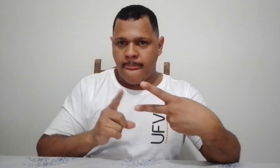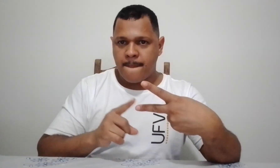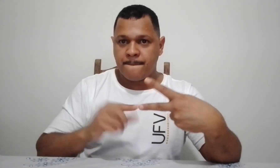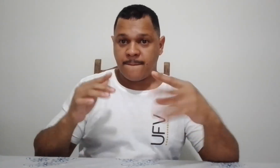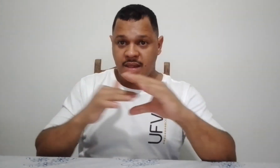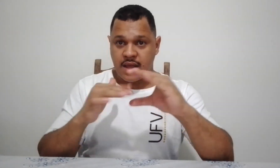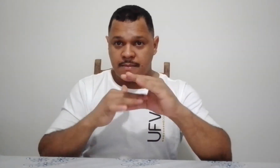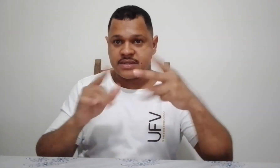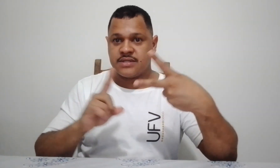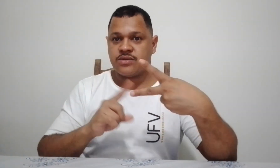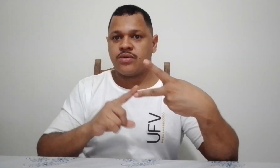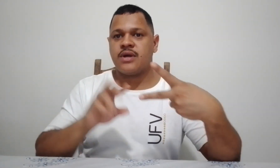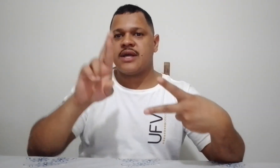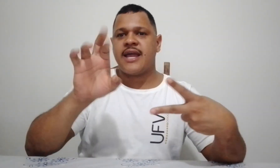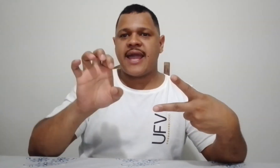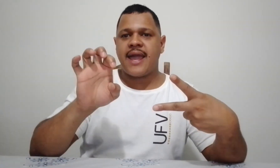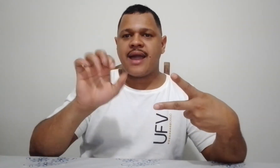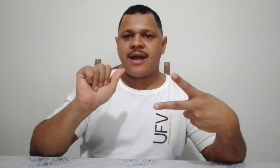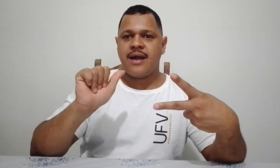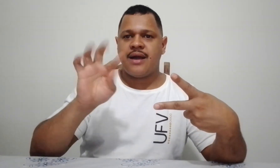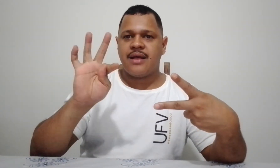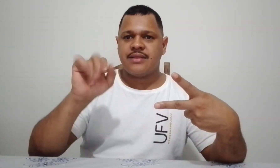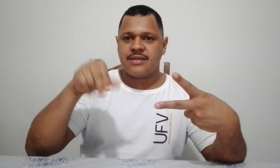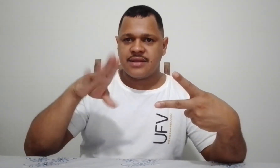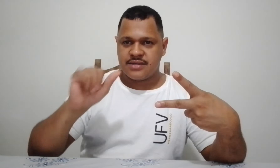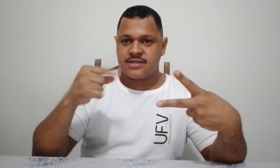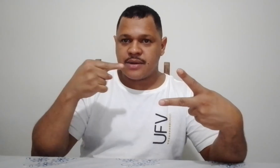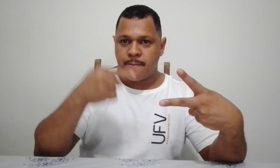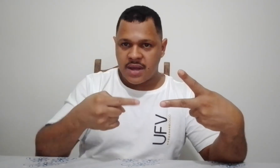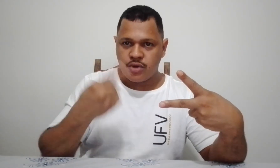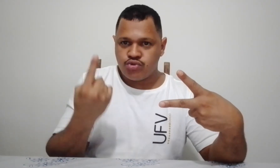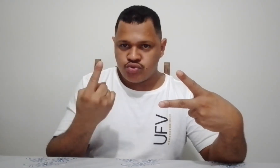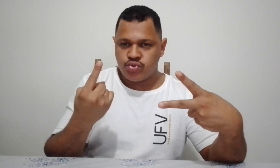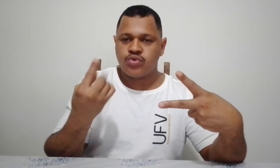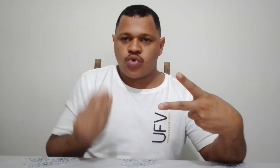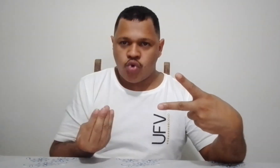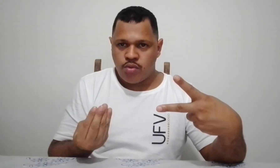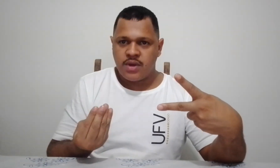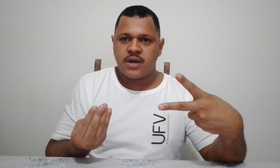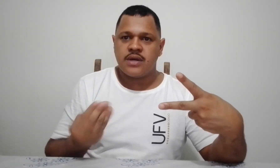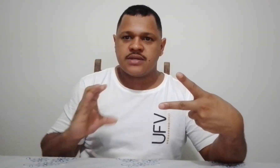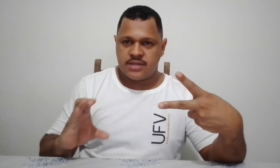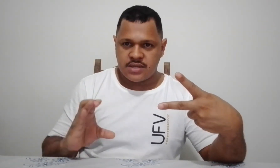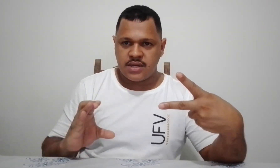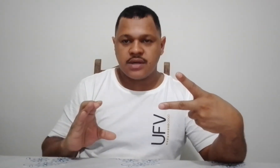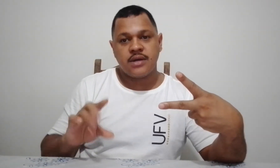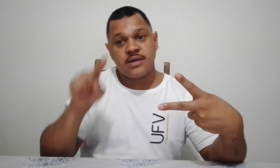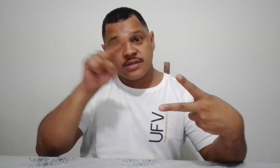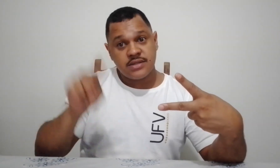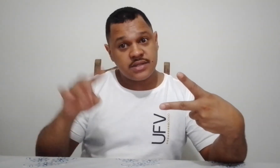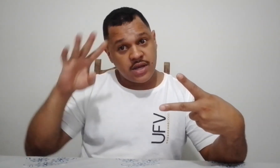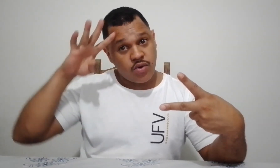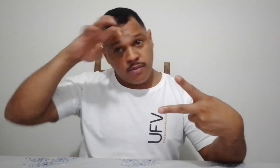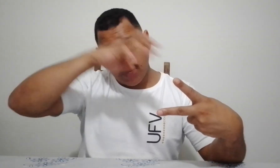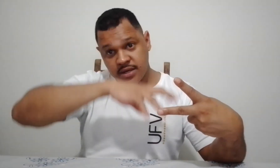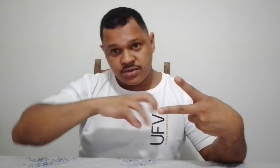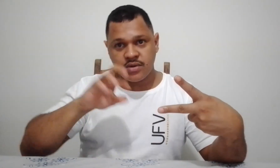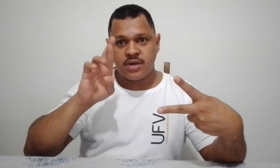a reatância capacitiva é dada por menos 1 sobre ômega C. Logo, o Z complexo é dado por R mais